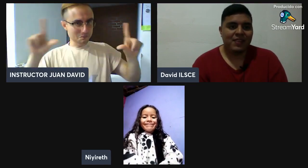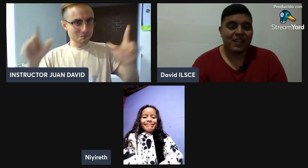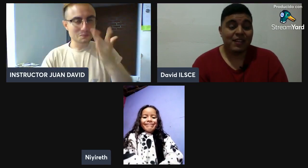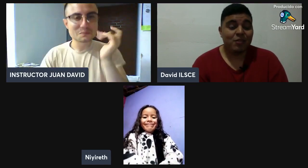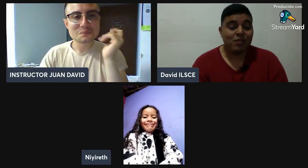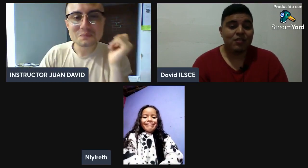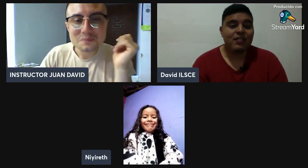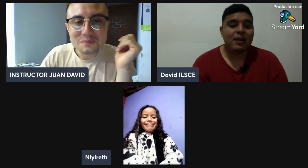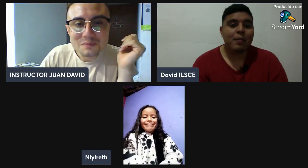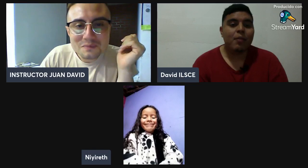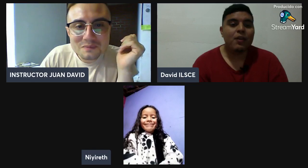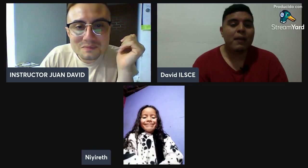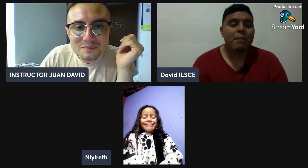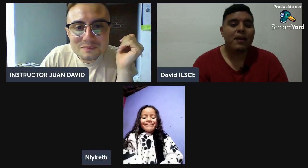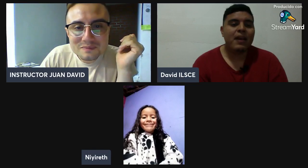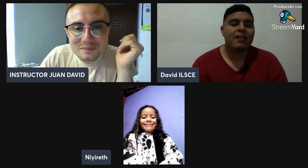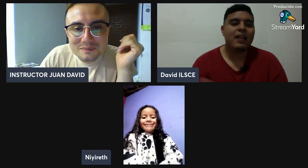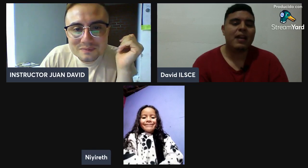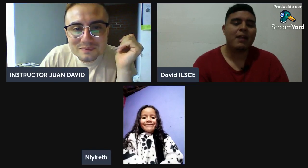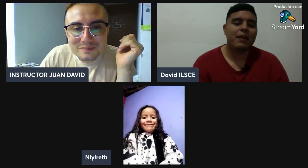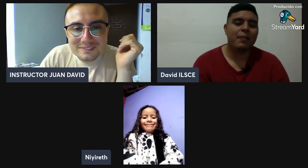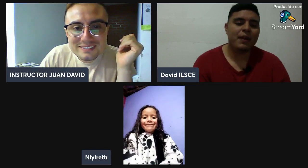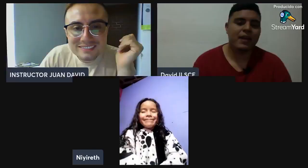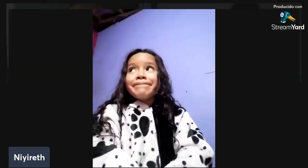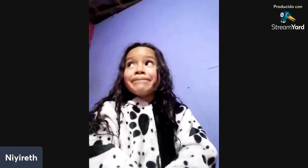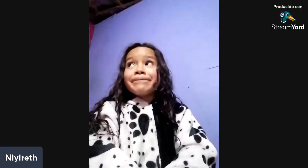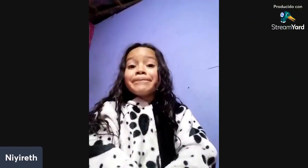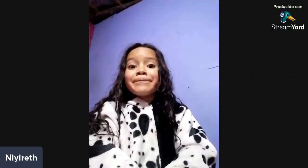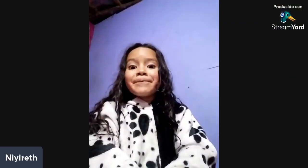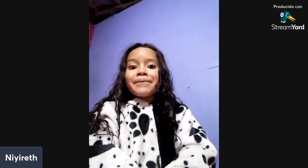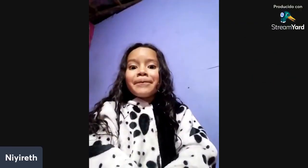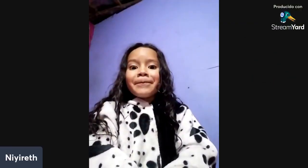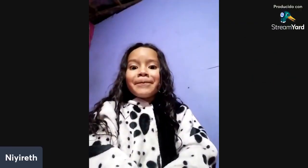Listo, entonces voy a ampliarte la cámara para que lo hagas.